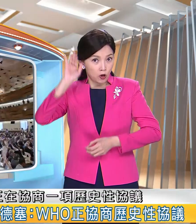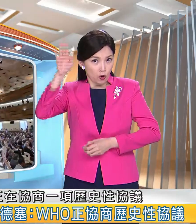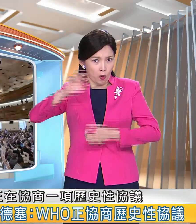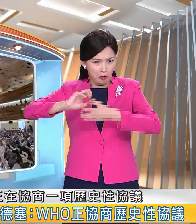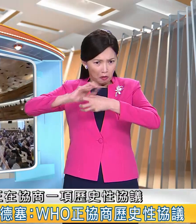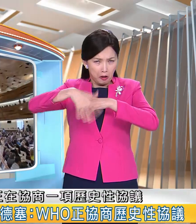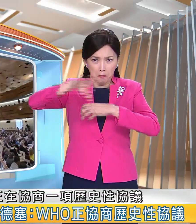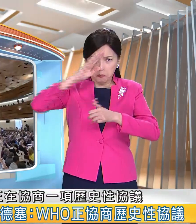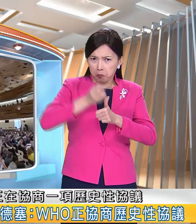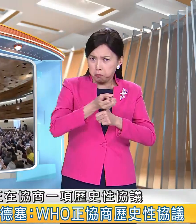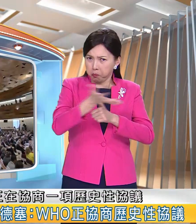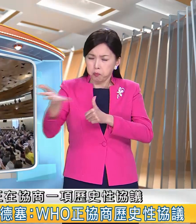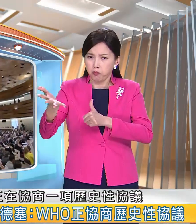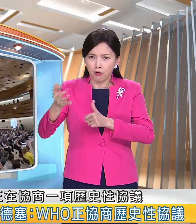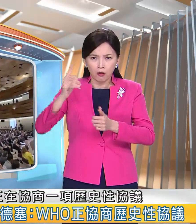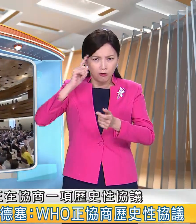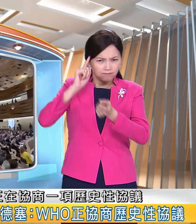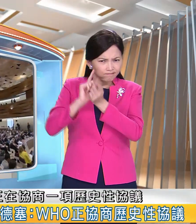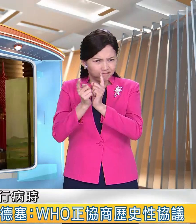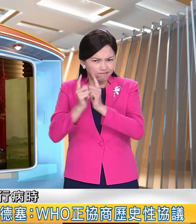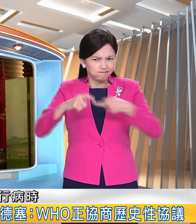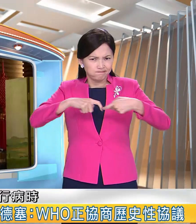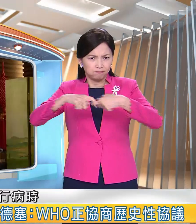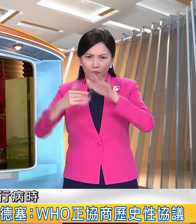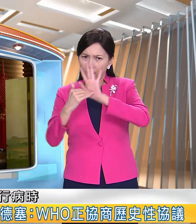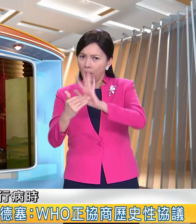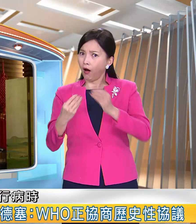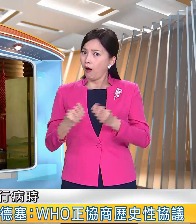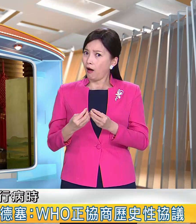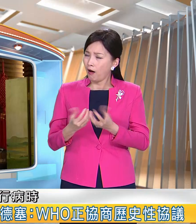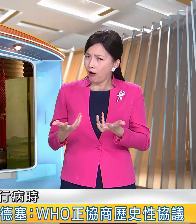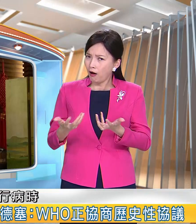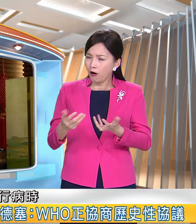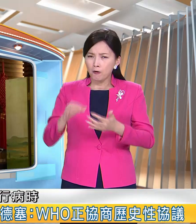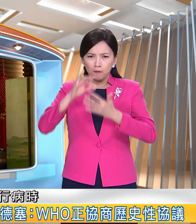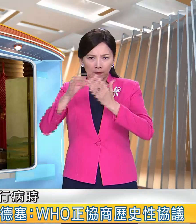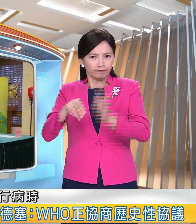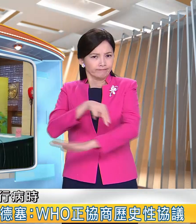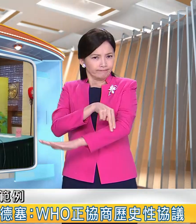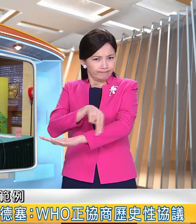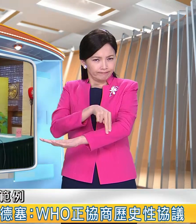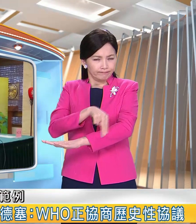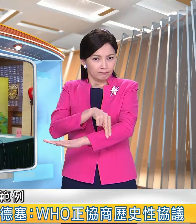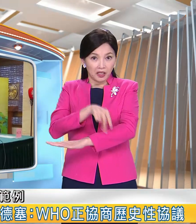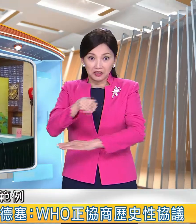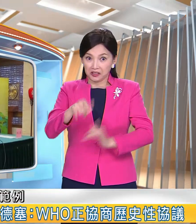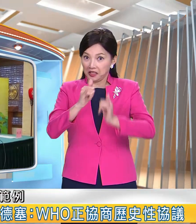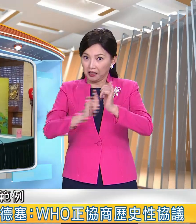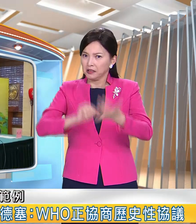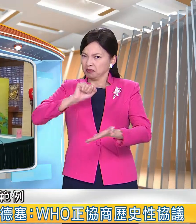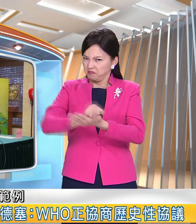项历史性的协议，以作为面对流行病时全球卫生安全范